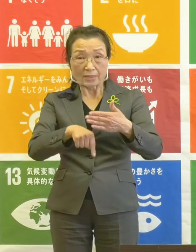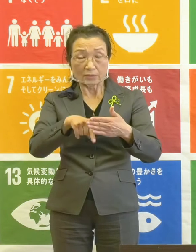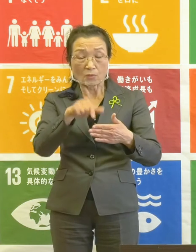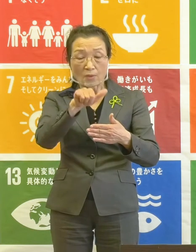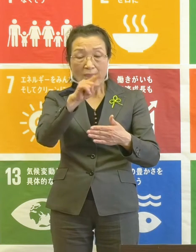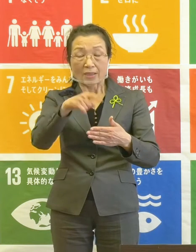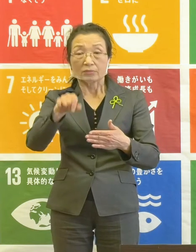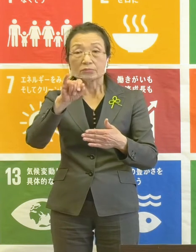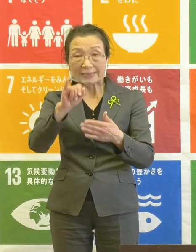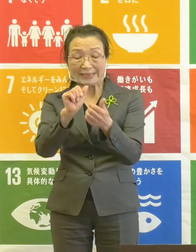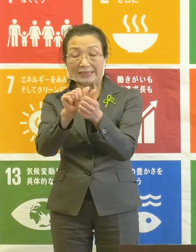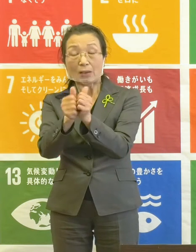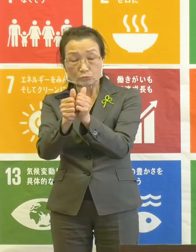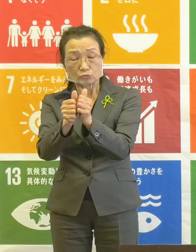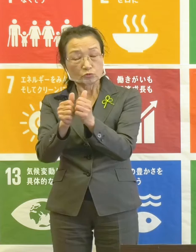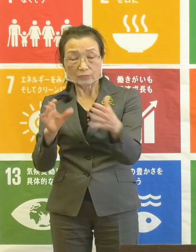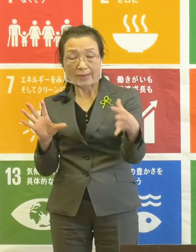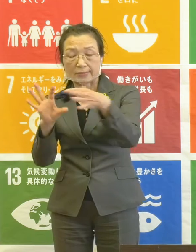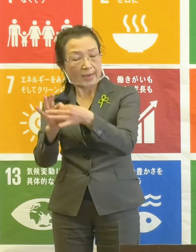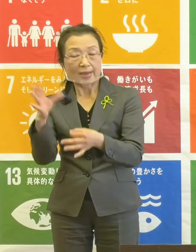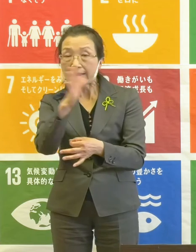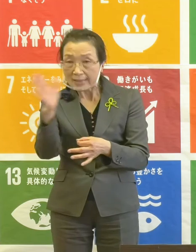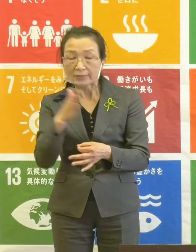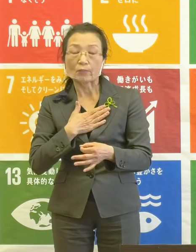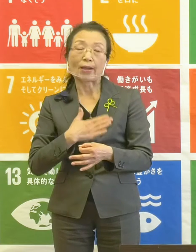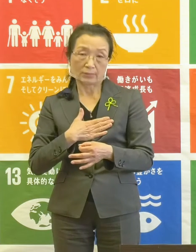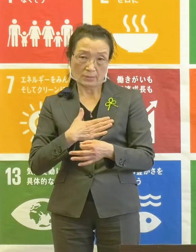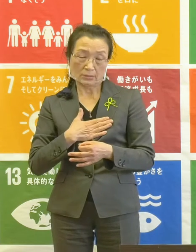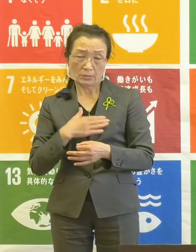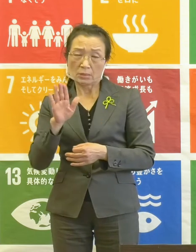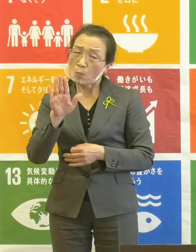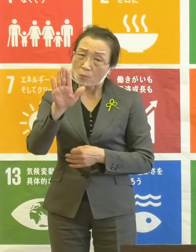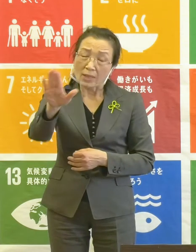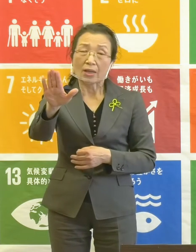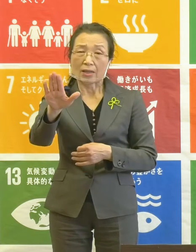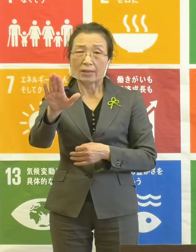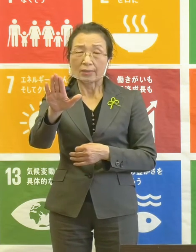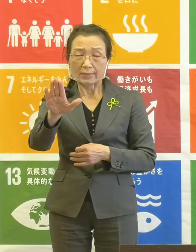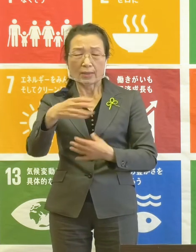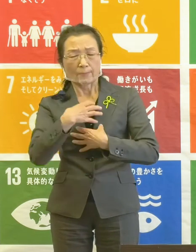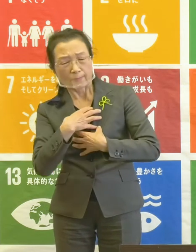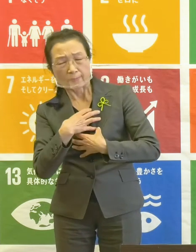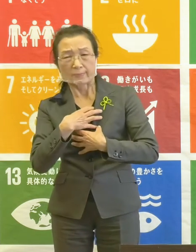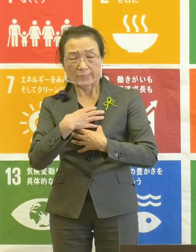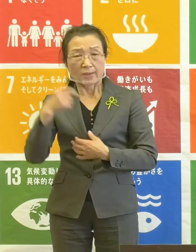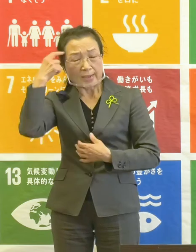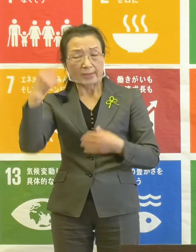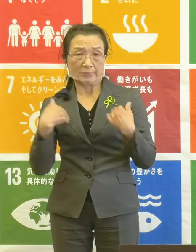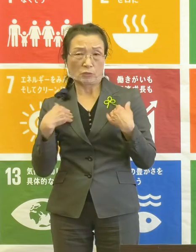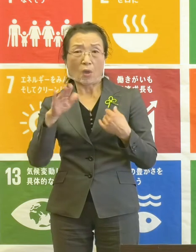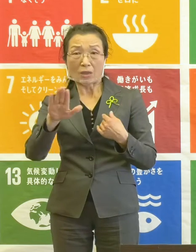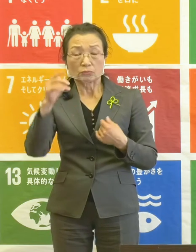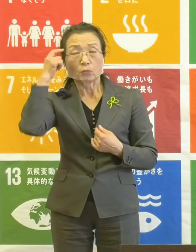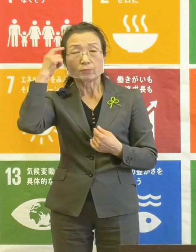ないということでありますが、今後はこうした変異株による感染なども考えなければならないと